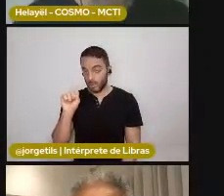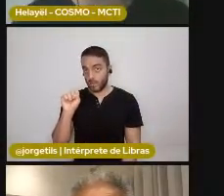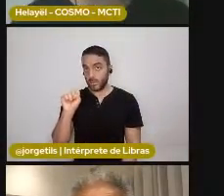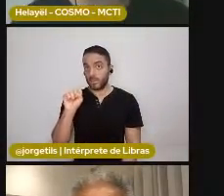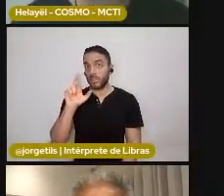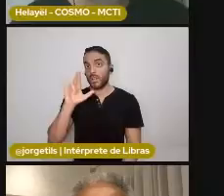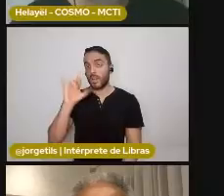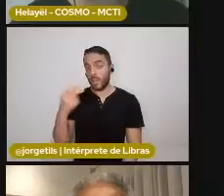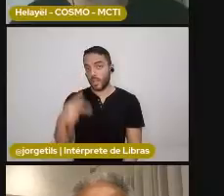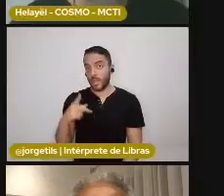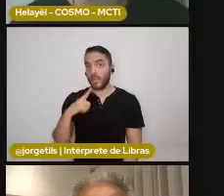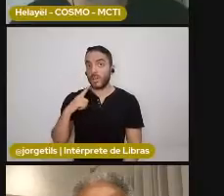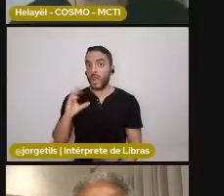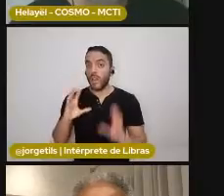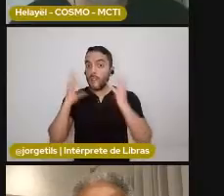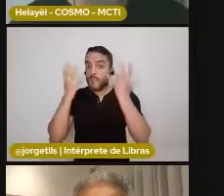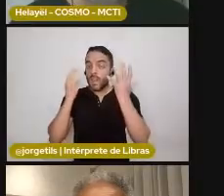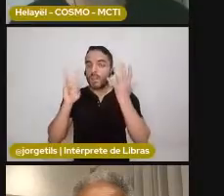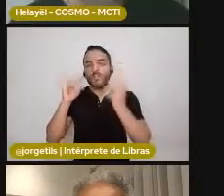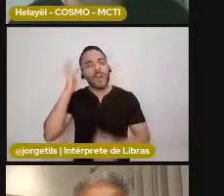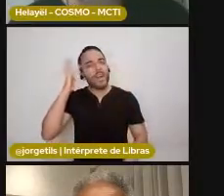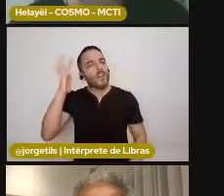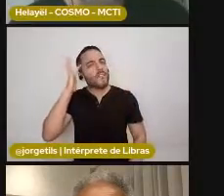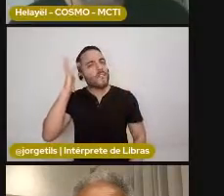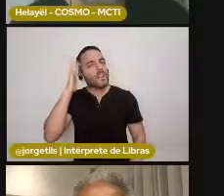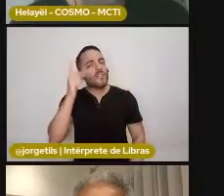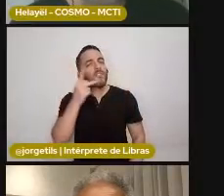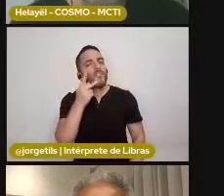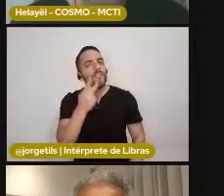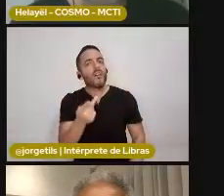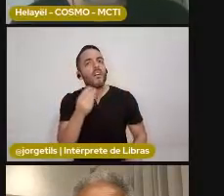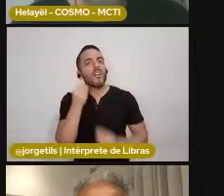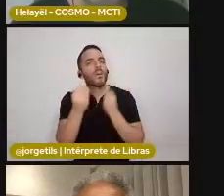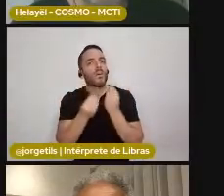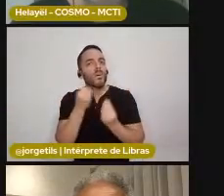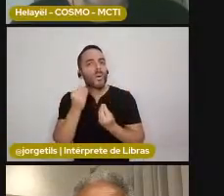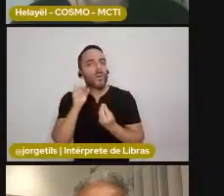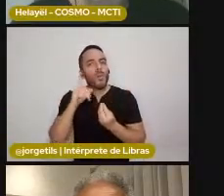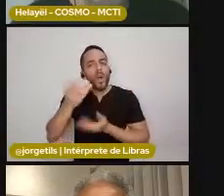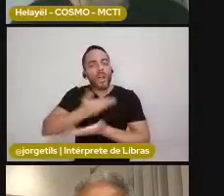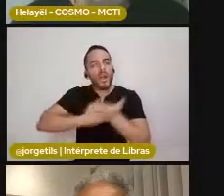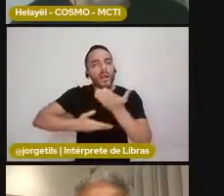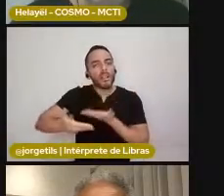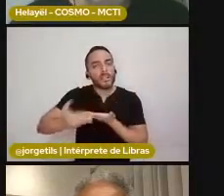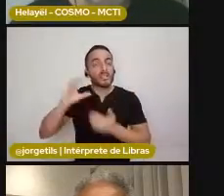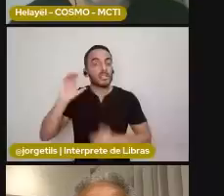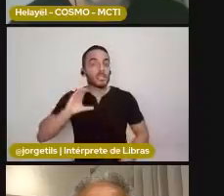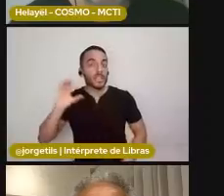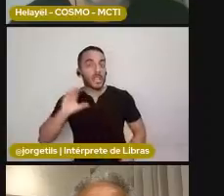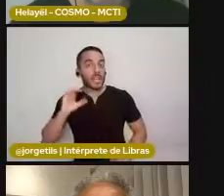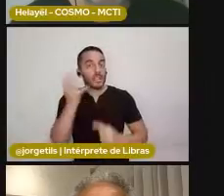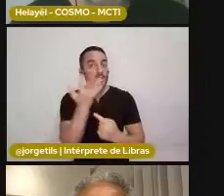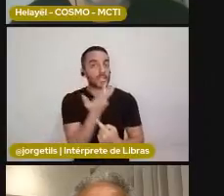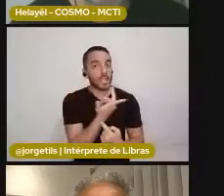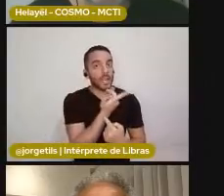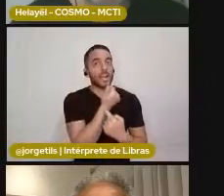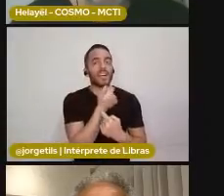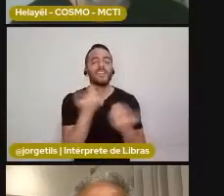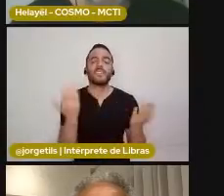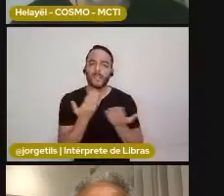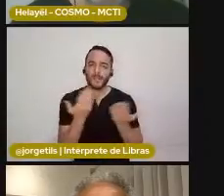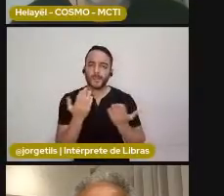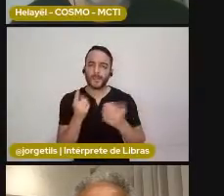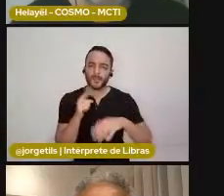tem o objetivo de refletir sobre a potência dessa relação entre ciência e arte, especialmente nesses tempos desafiadores que a